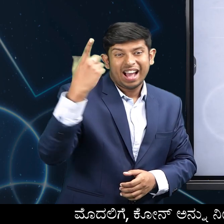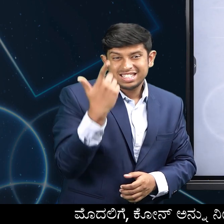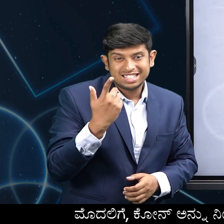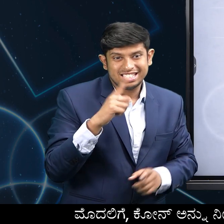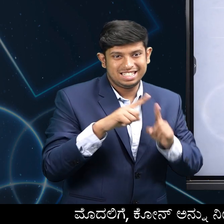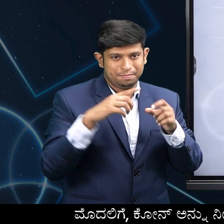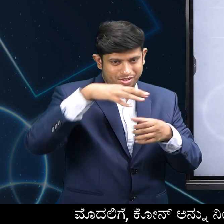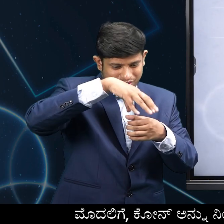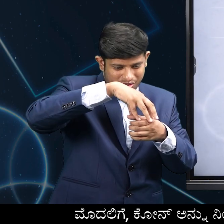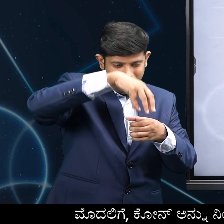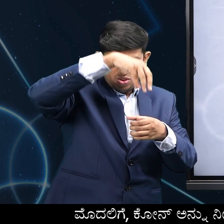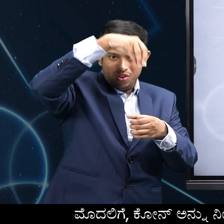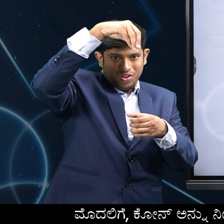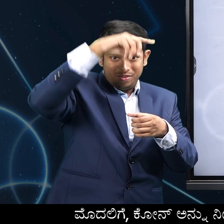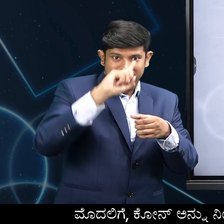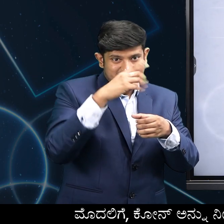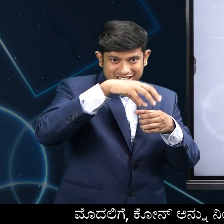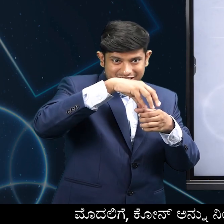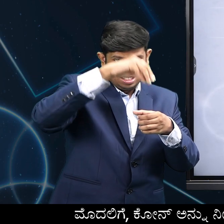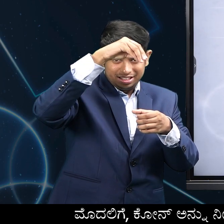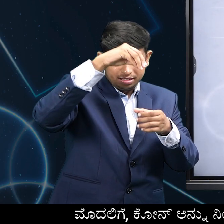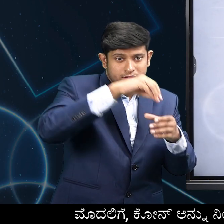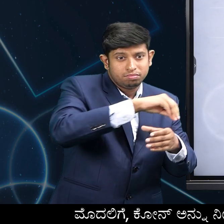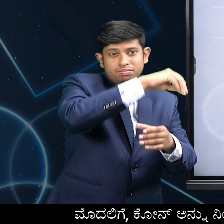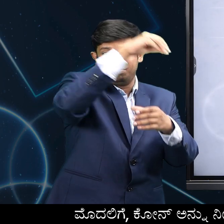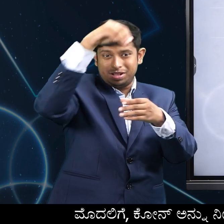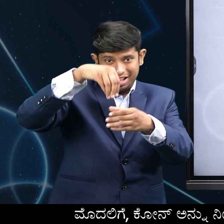ಮೊದಲಿಗೆ ಕೋನ್ ಅನ್ನ ನೀರಿನಿಂದ ಅಂಚಿನವರೆಗೆ ತುಂಬಿಸಿ ಮತ್ತು ಸಿಲಿಂಡರ್ನ ಖಾಲಿ ಮಾಡಿ.